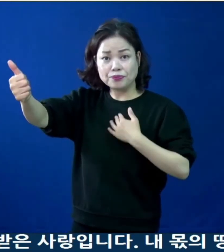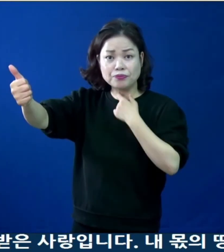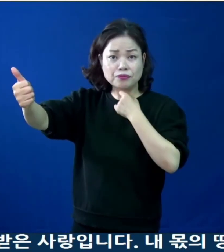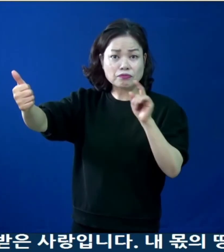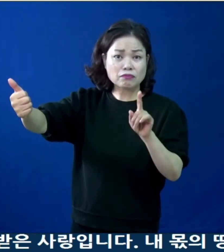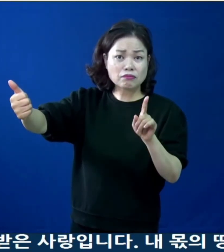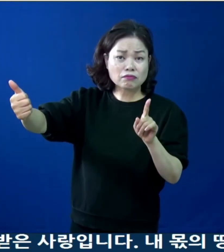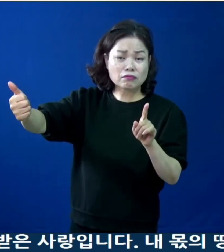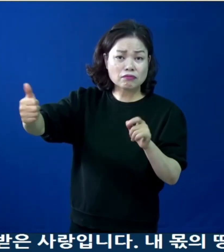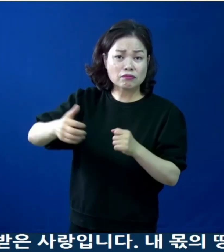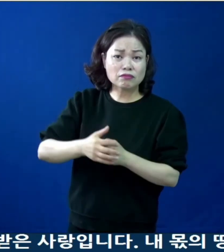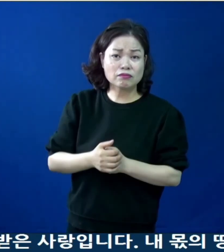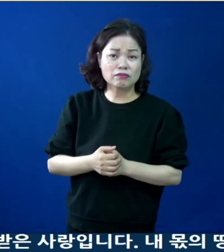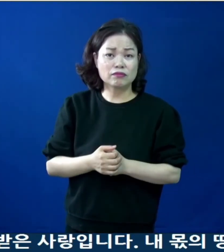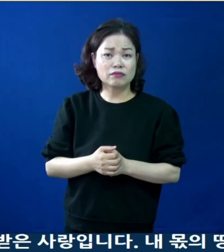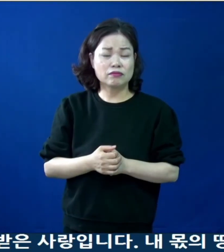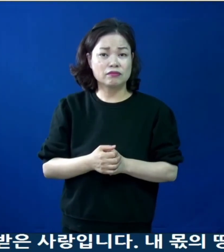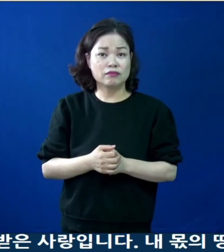것이 무엇이냐?